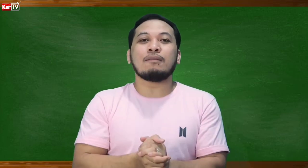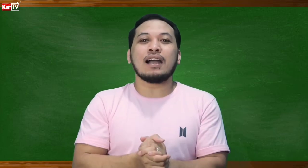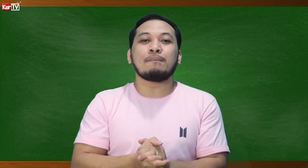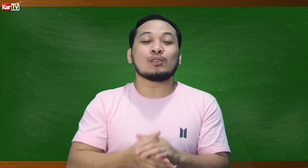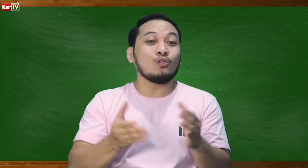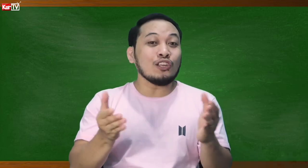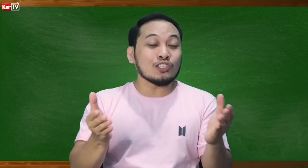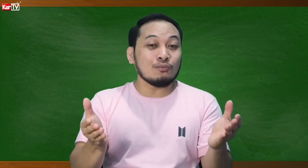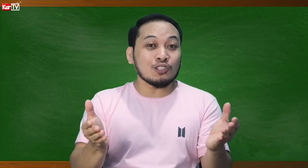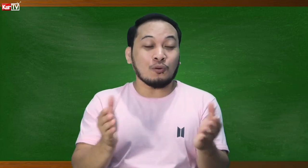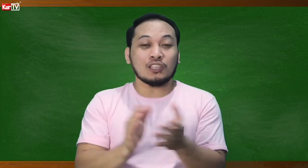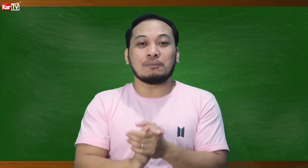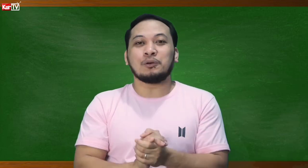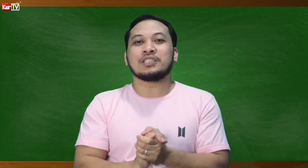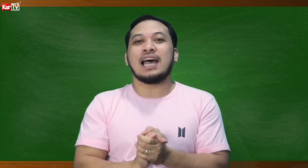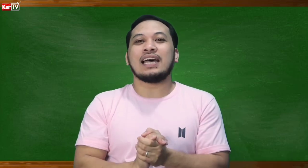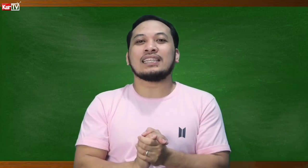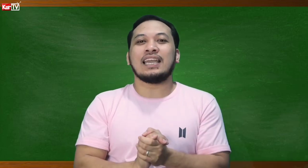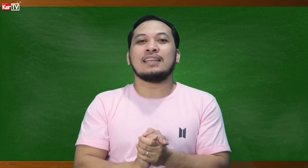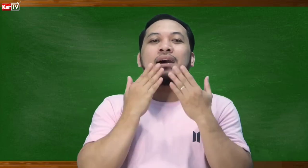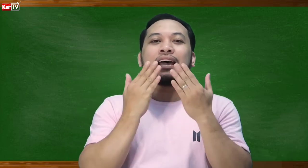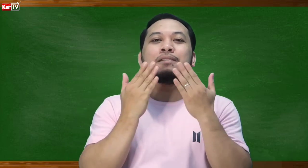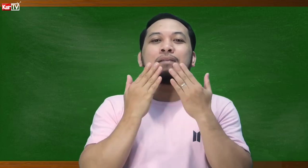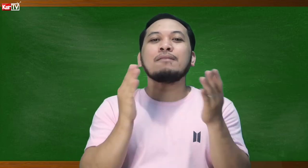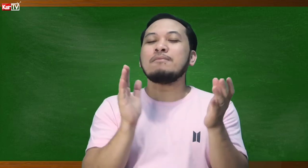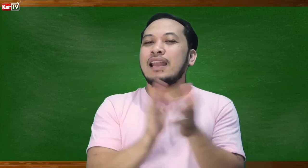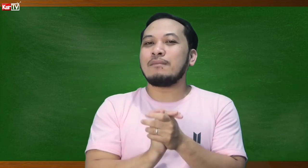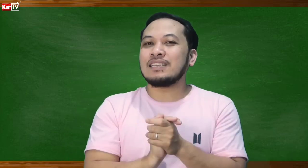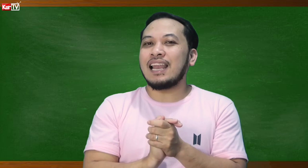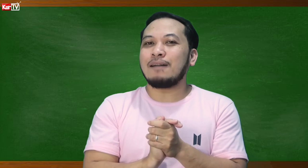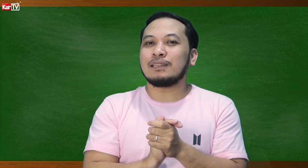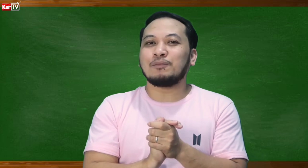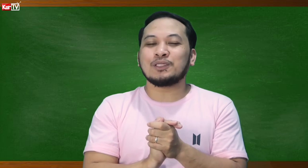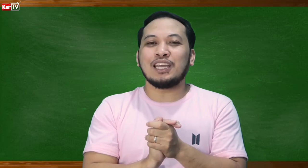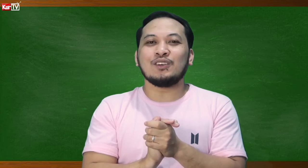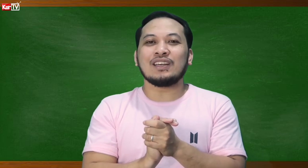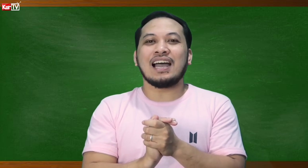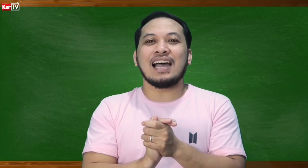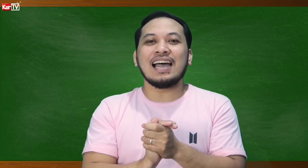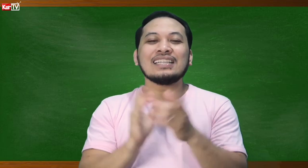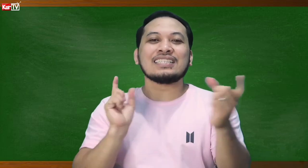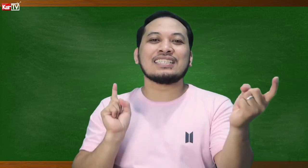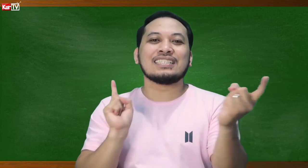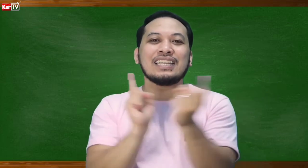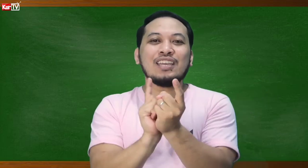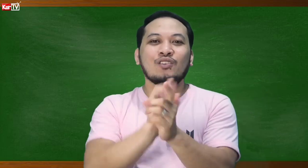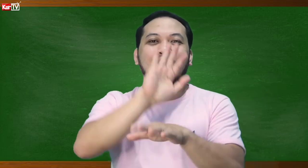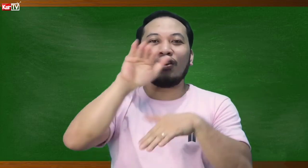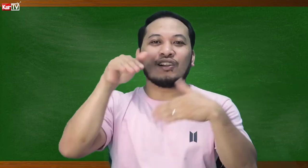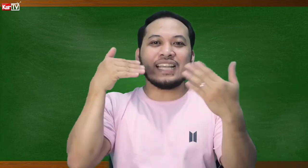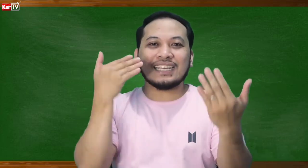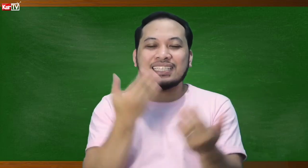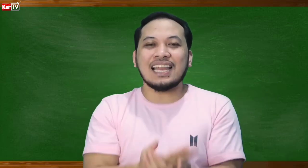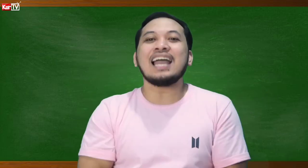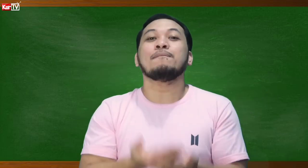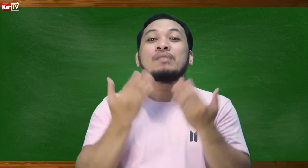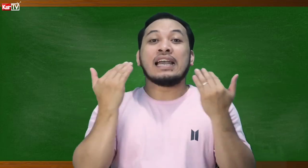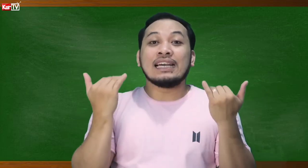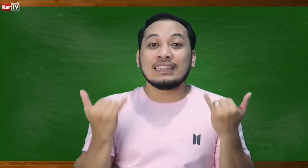mga patuloy na sumusuporta po sa atin. Maraming salamat po sa inyong lahat. See you all next time